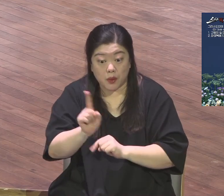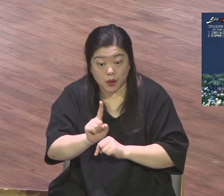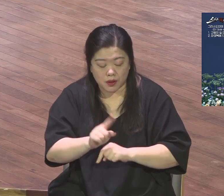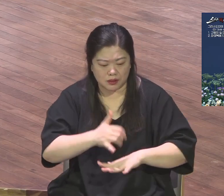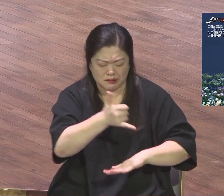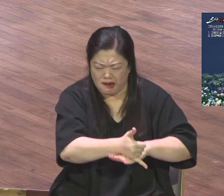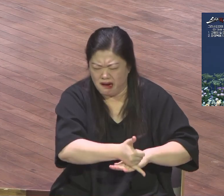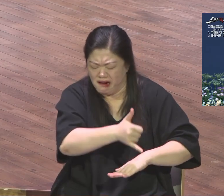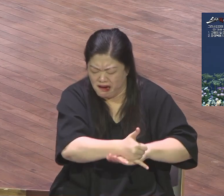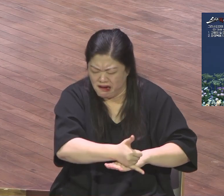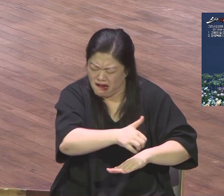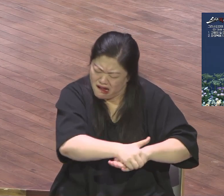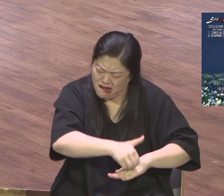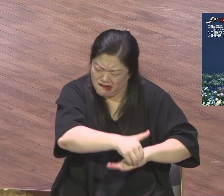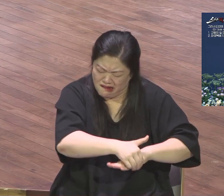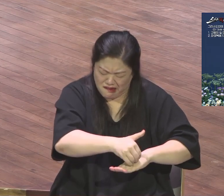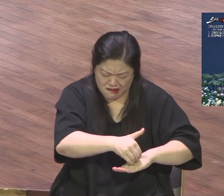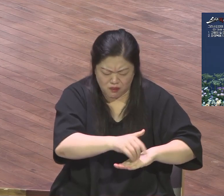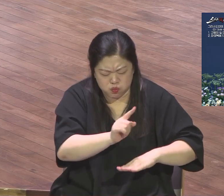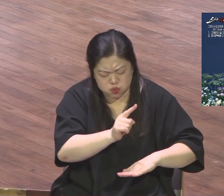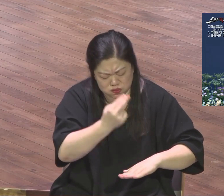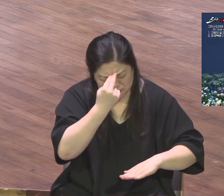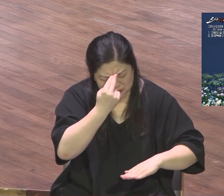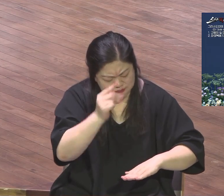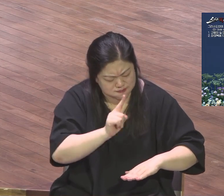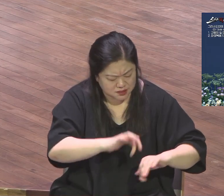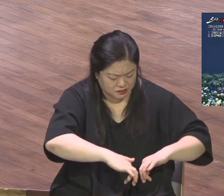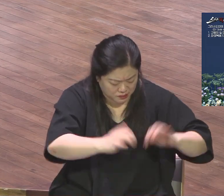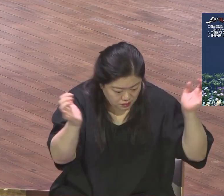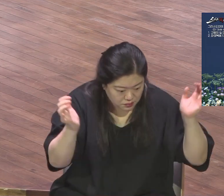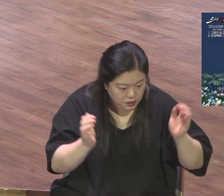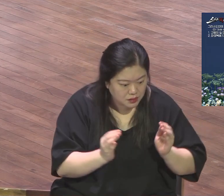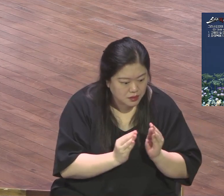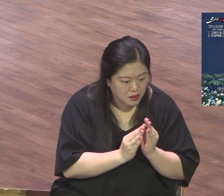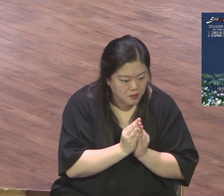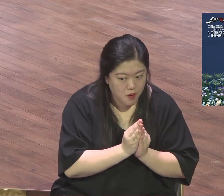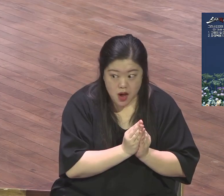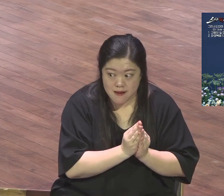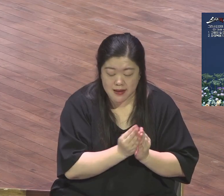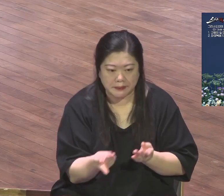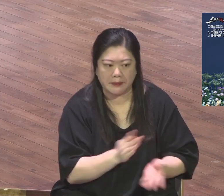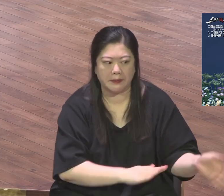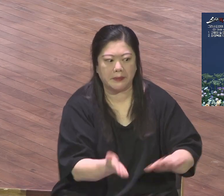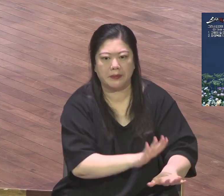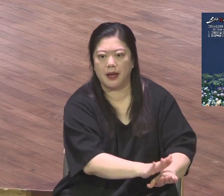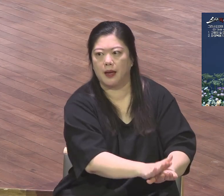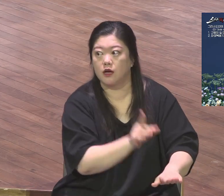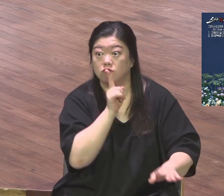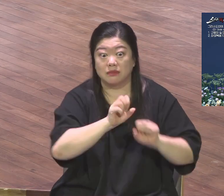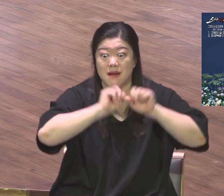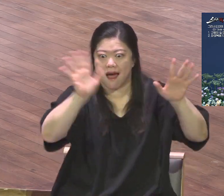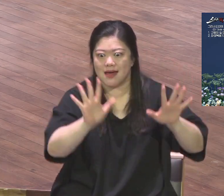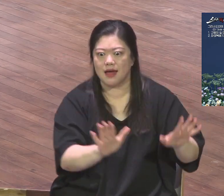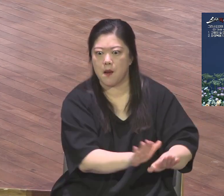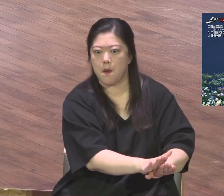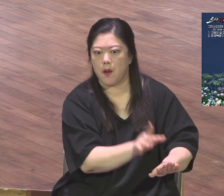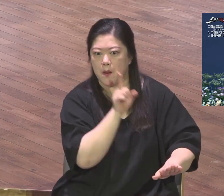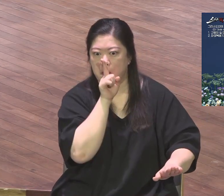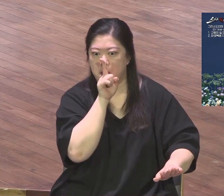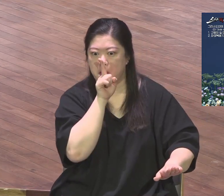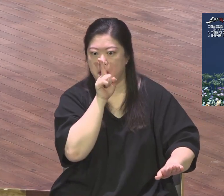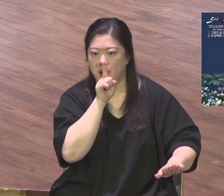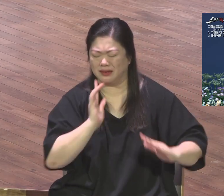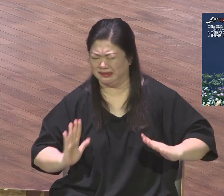했어요? 다 팔았다 그랬어요. 다 팔아서 한 사람은 뭘 사요? 밭을 삽니다.